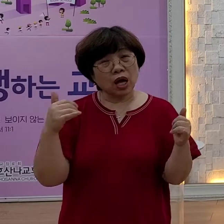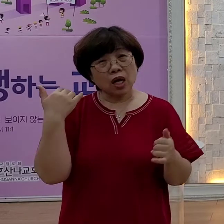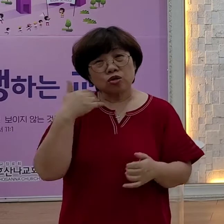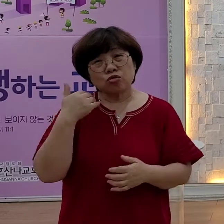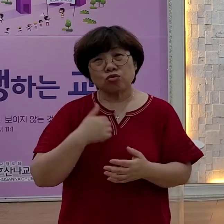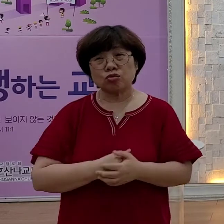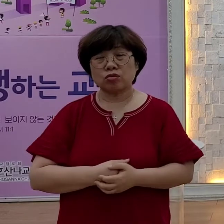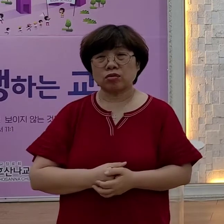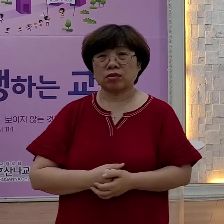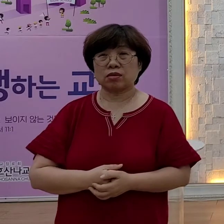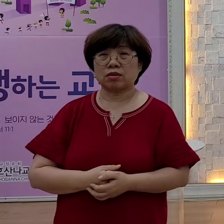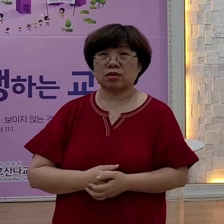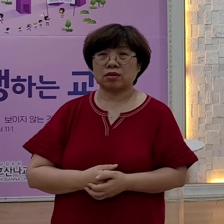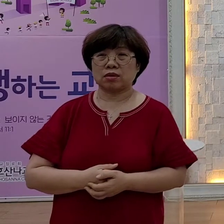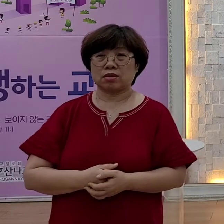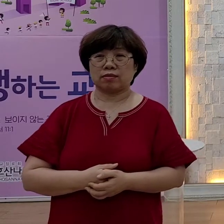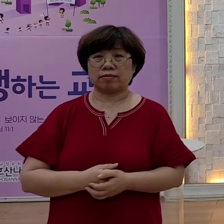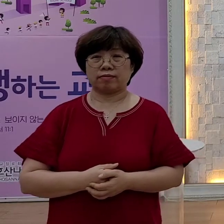서원하면 나오는